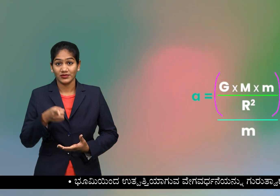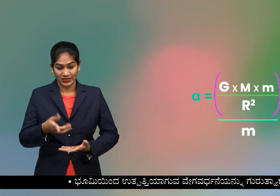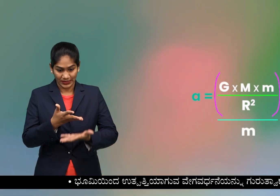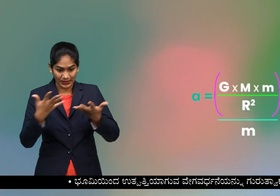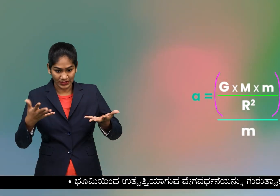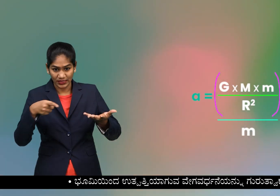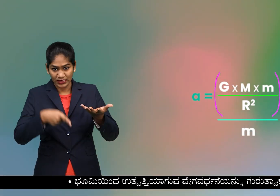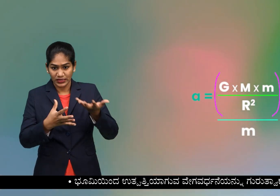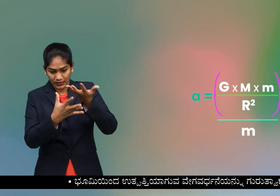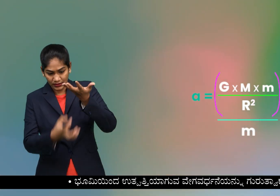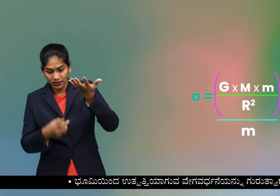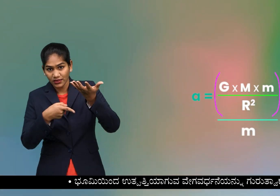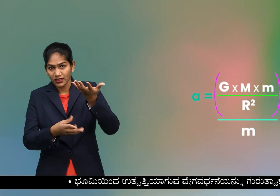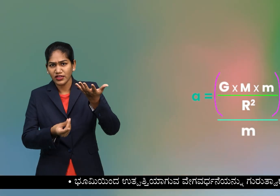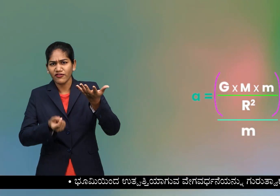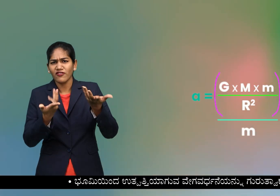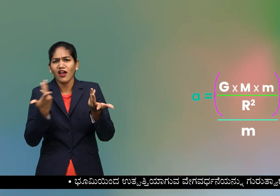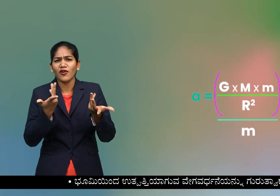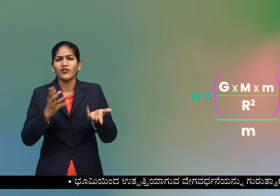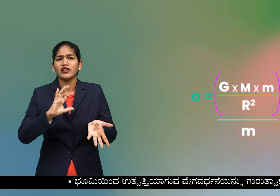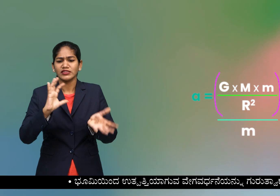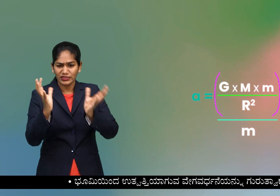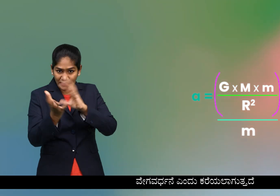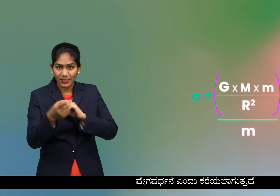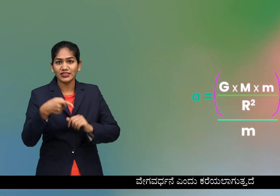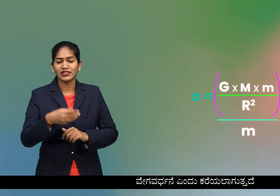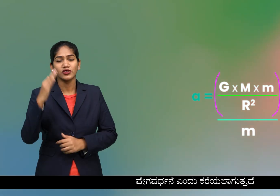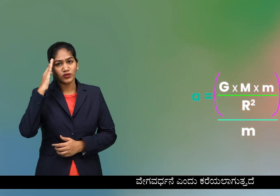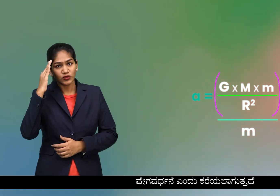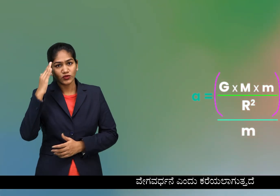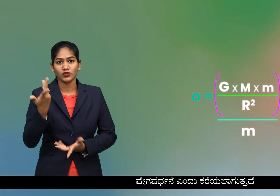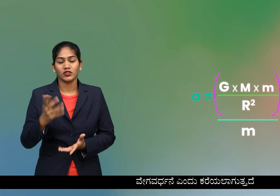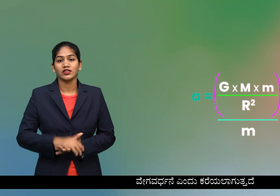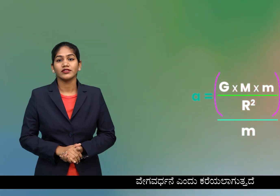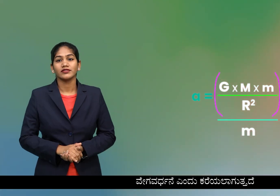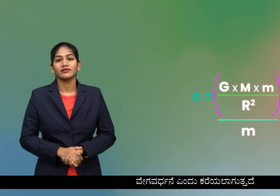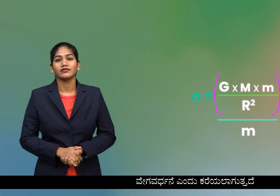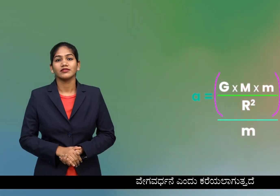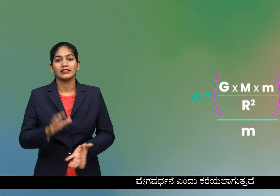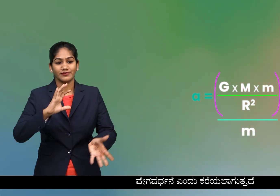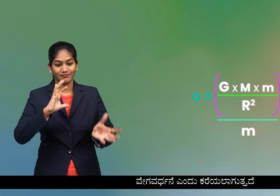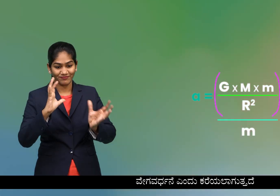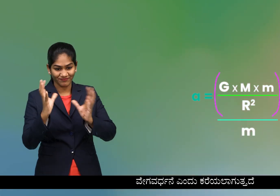ಭೂಮಿಯಿಂದ ಉತ್ಪತ್ತಿಯಾಗುವ ವೇಗವರ್ಧನೆಯನ್ನು ಗುರುತ್ವಾಕರ್ಷಣೆಯಿಂದ ವೇಗವರ್ಧನೆ ಎಂದು ಕರೆಯಲಾಗುತ್ತದೆ